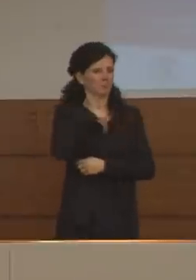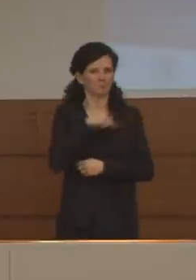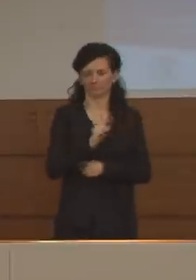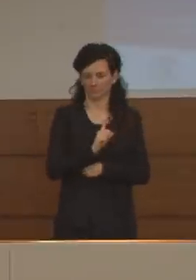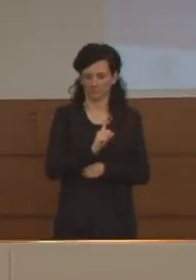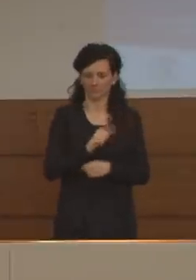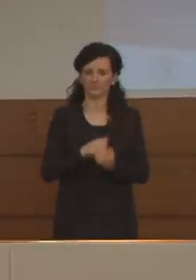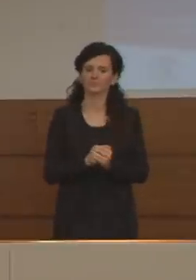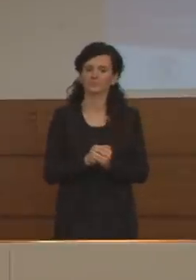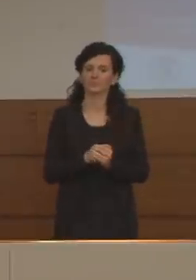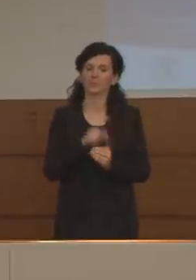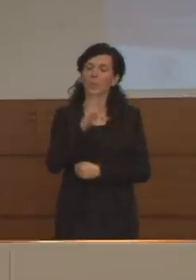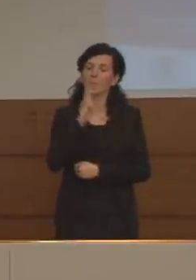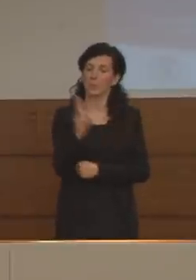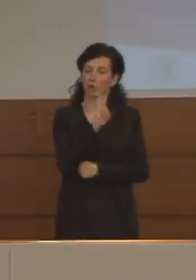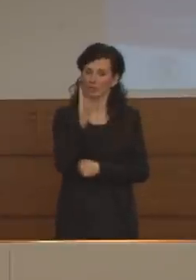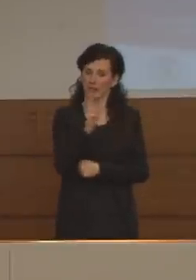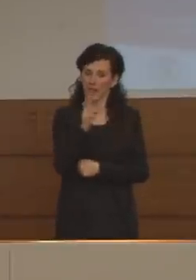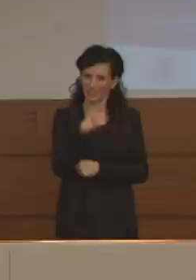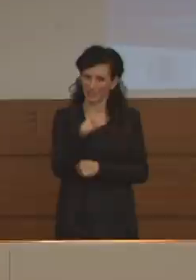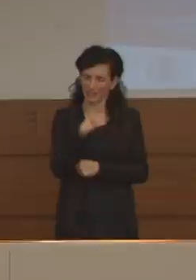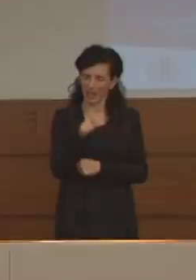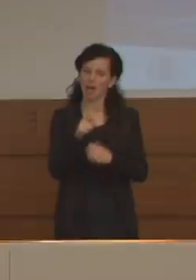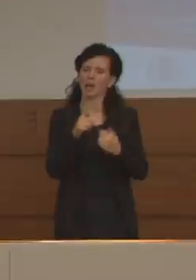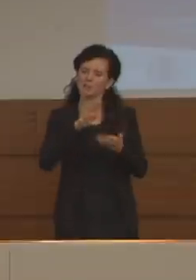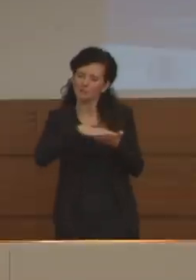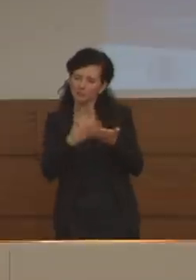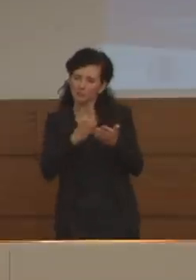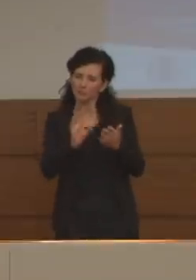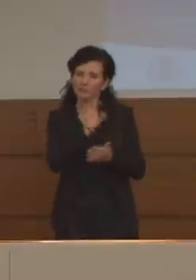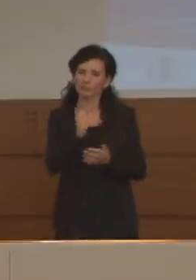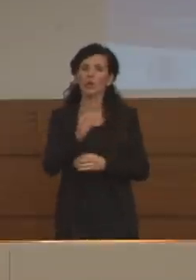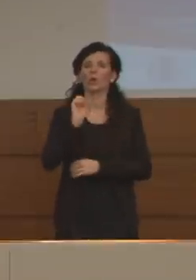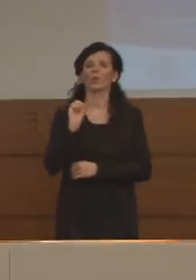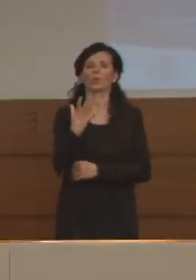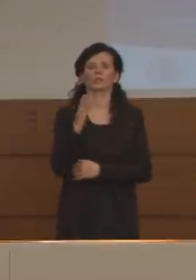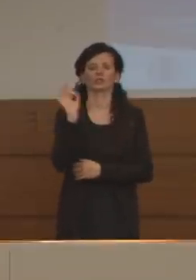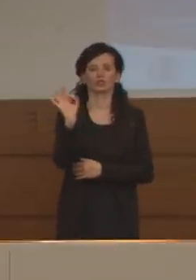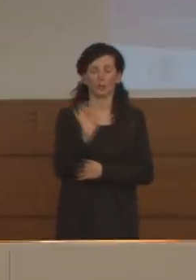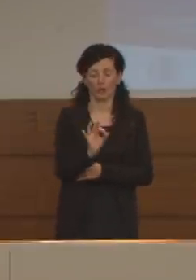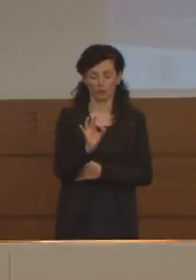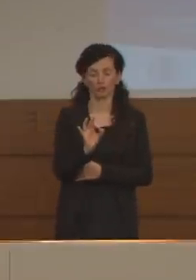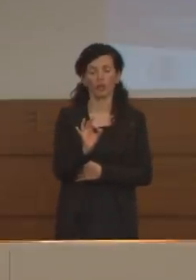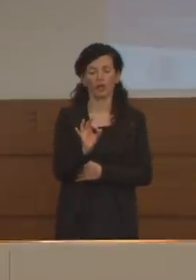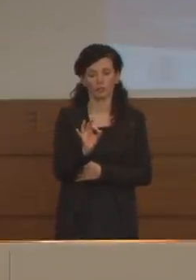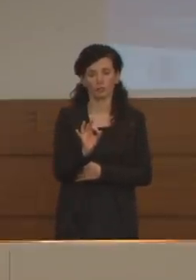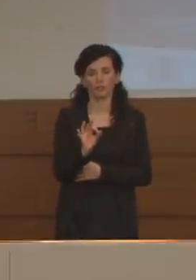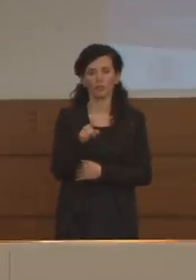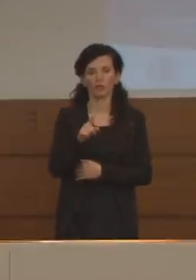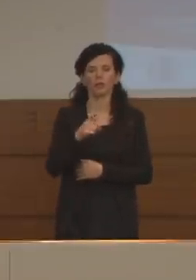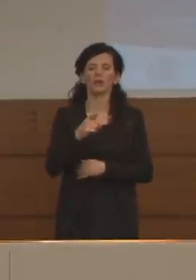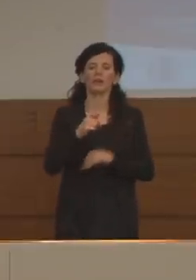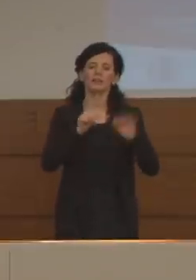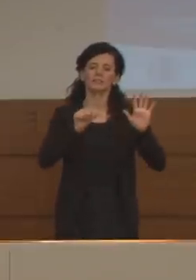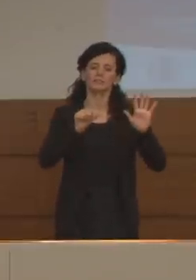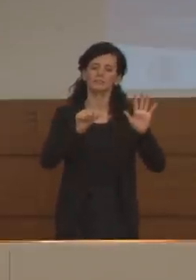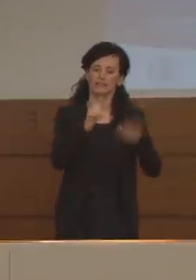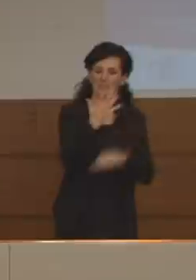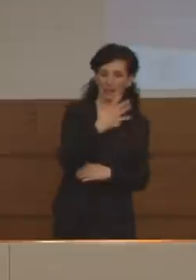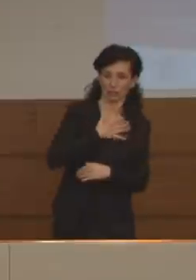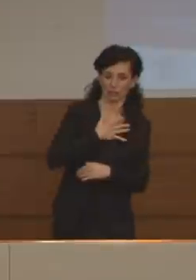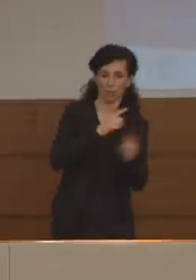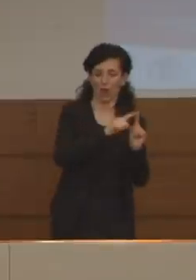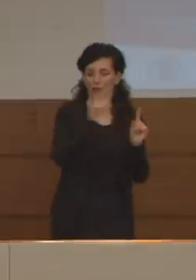mortalità in questo campione è stata intorno al 15 per cento maggiormente concentrata tra i 65 ei